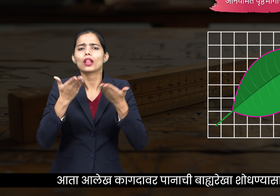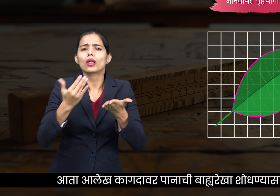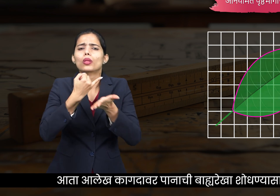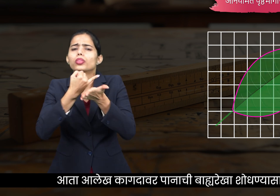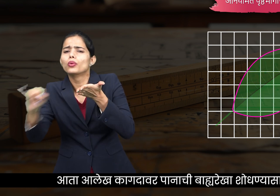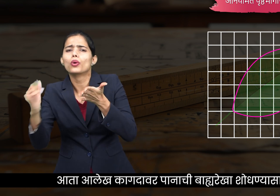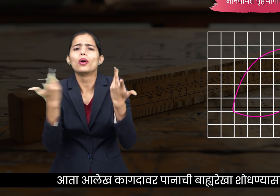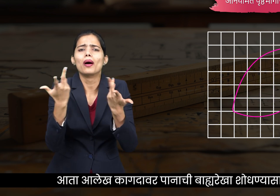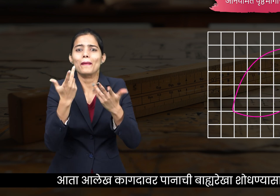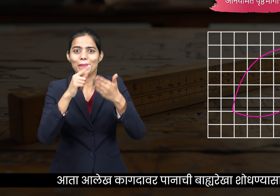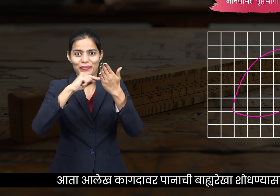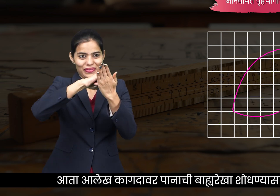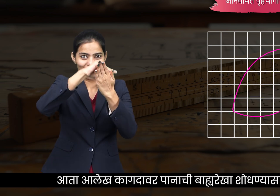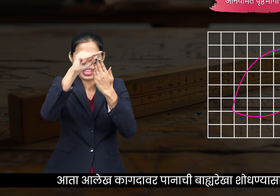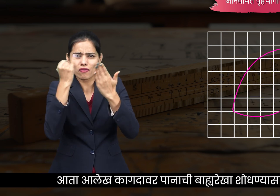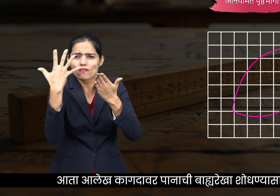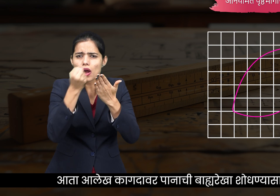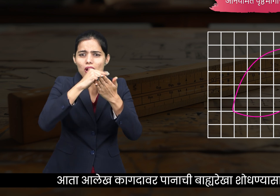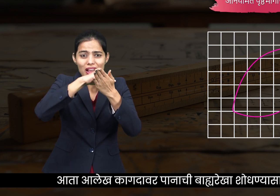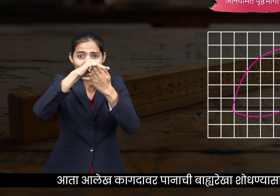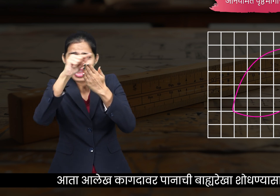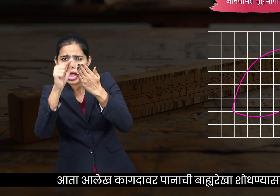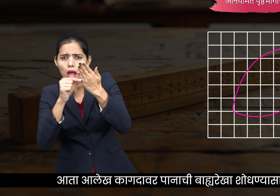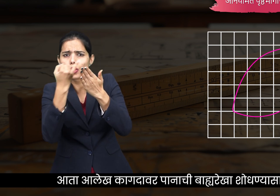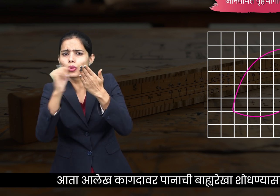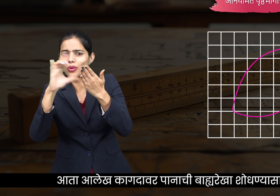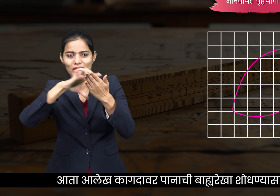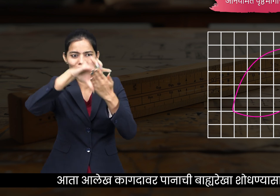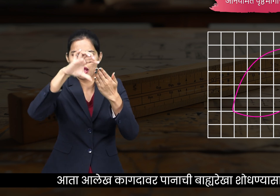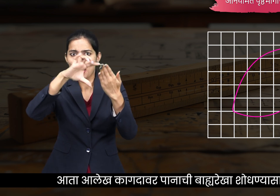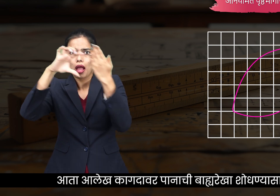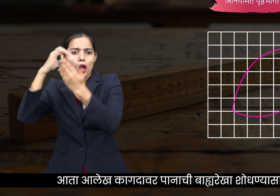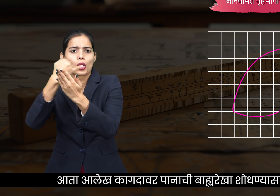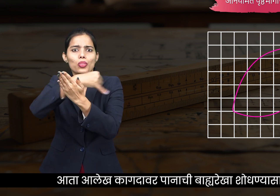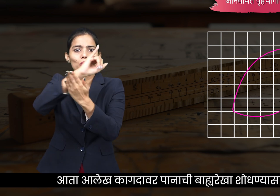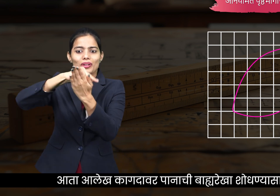आता आलेख कागदावर पानाची बाह्य रेखा शोधण्यासाठी पान काढा.